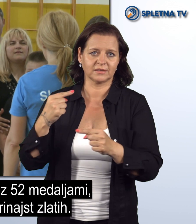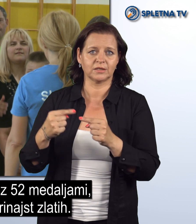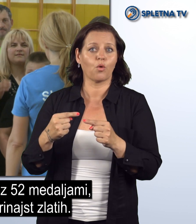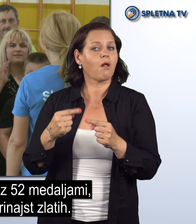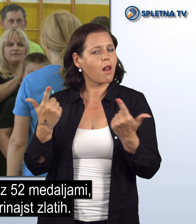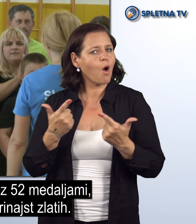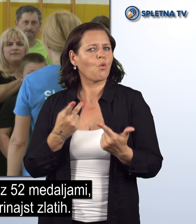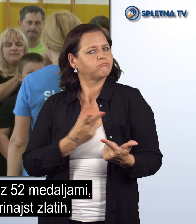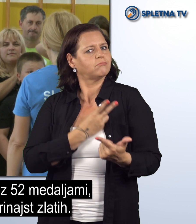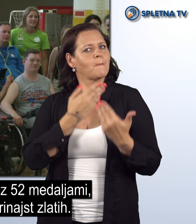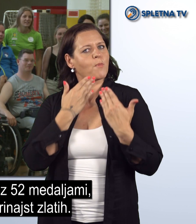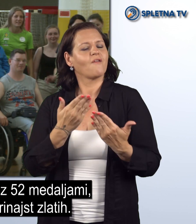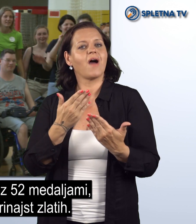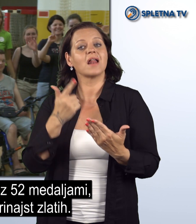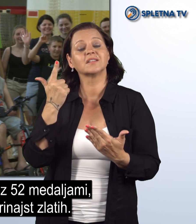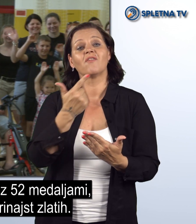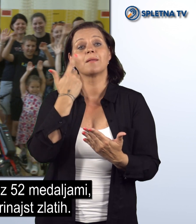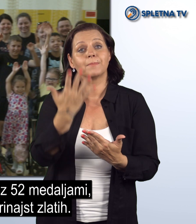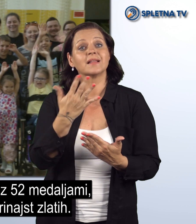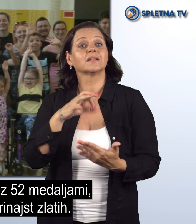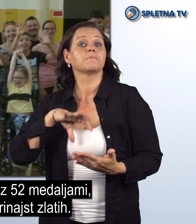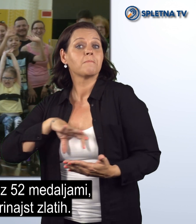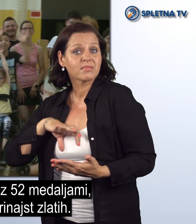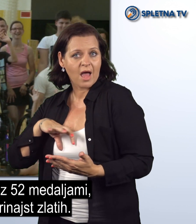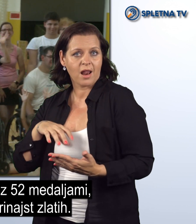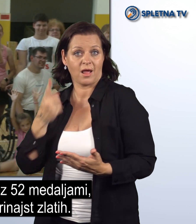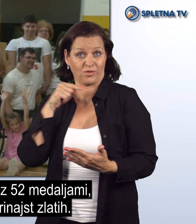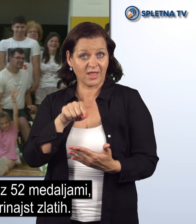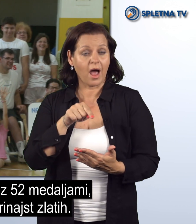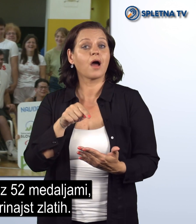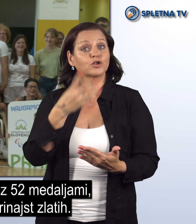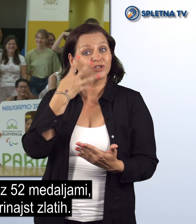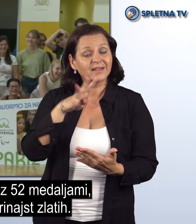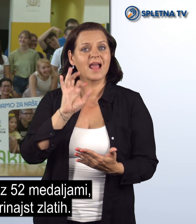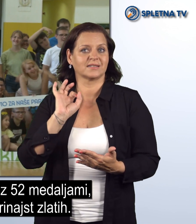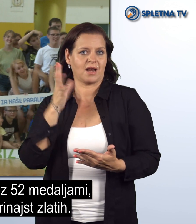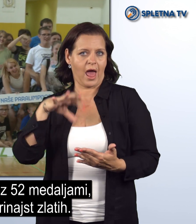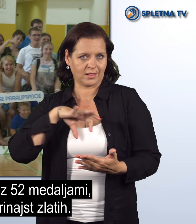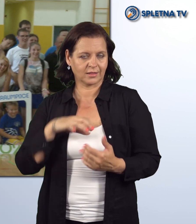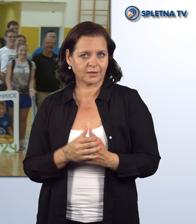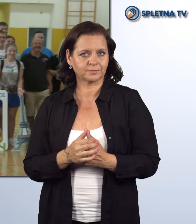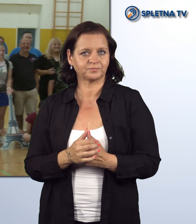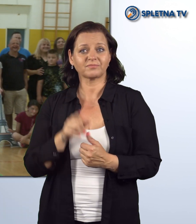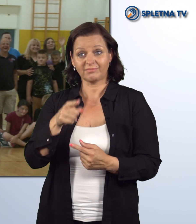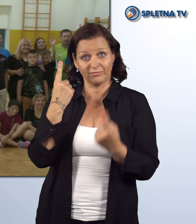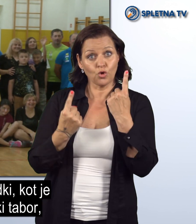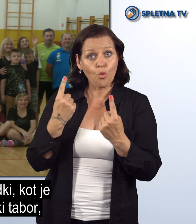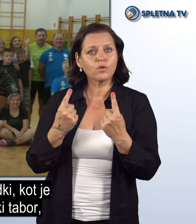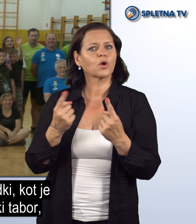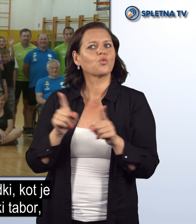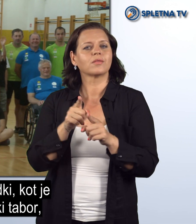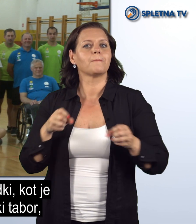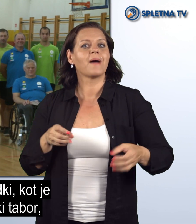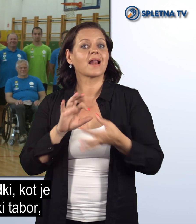tradicijo, saj se lahko pohvali z 52 medaljami, od tega je kar 14 zlatih.